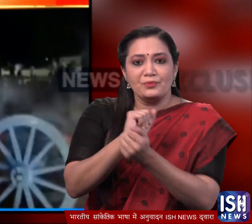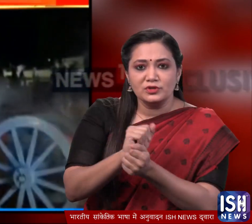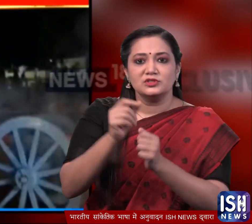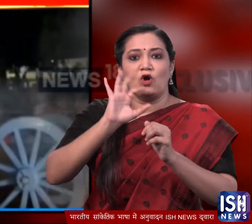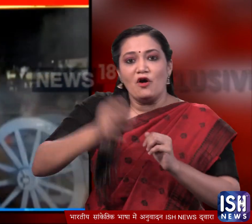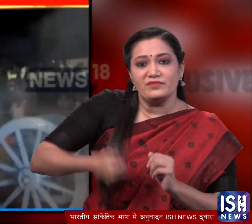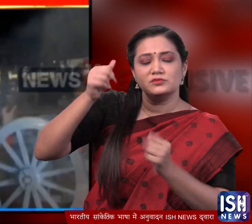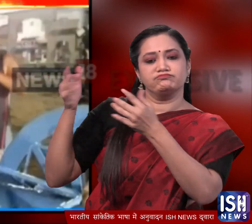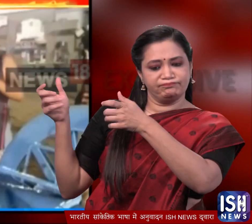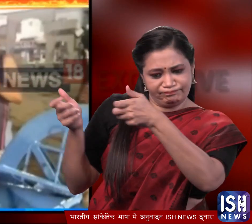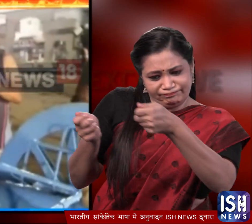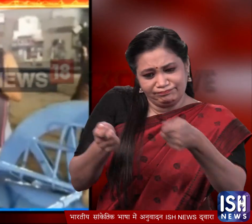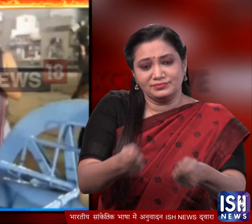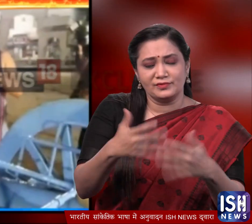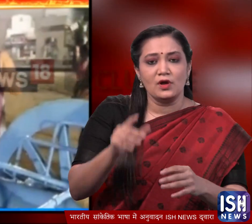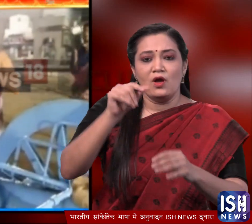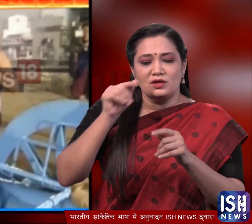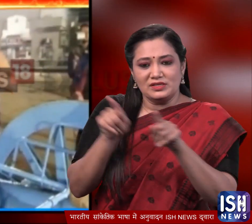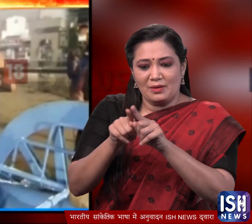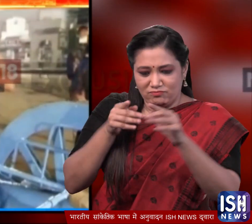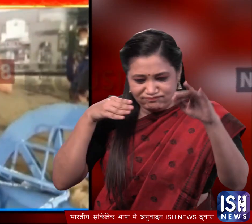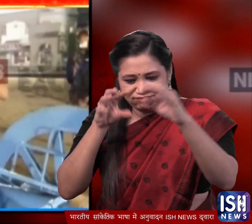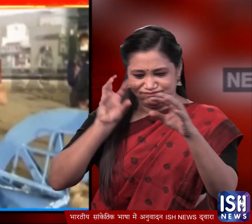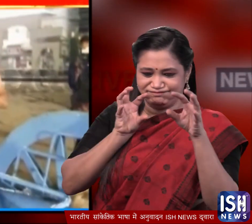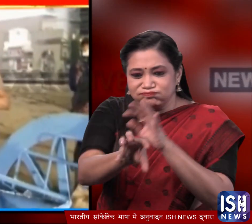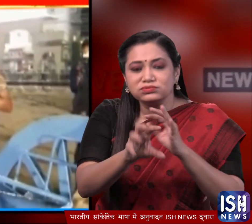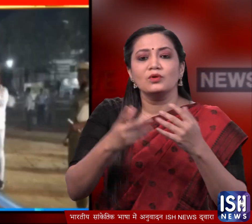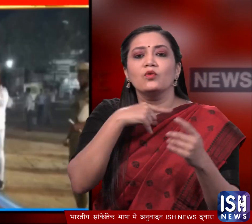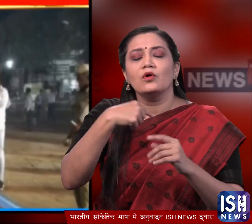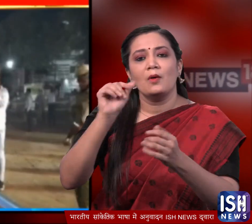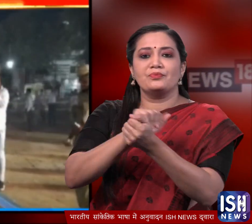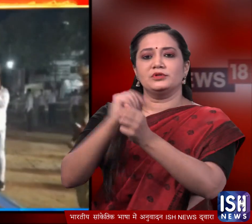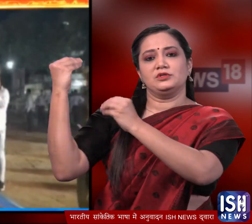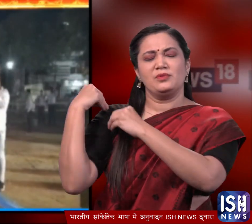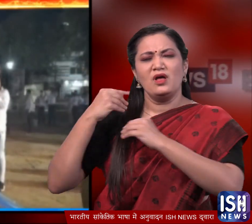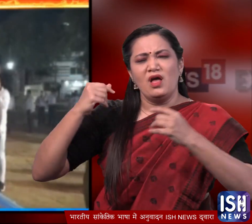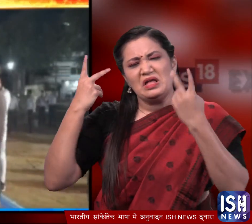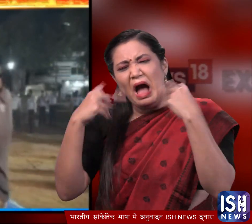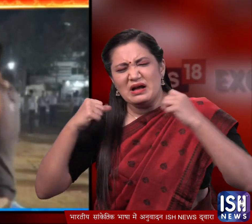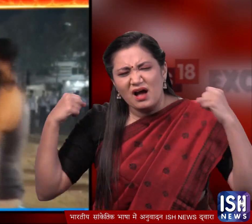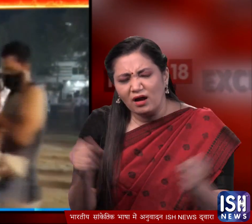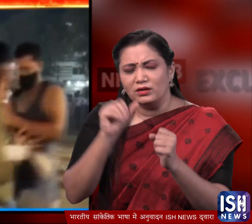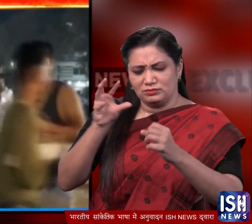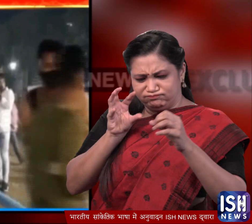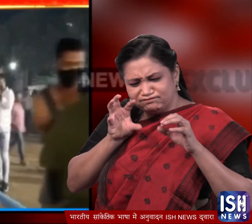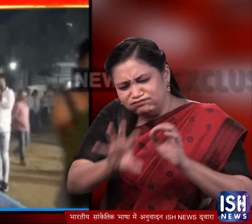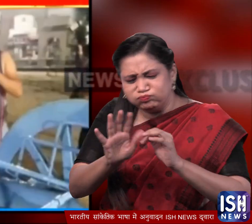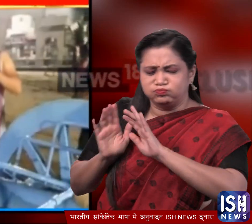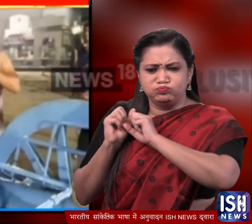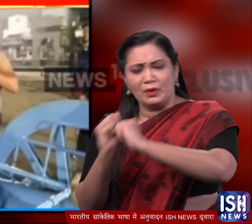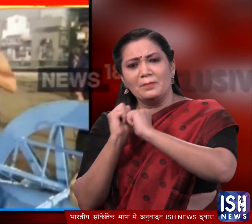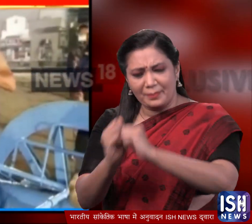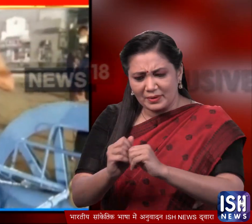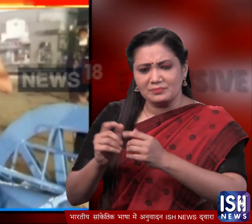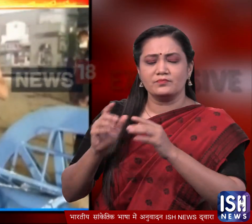अधिकारियों की मौजूदगी में दागा गया। इनमें बारूद भरने की जिम्मेदारी 2 पुलिस वालों को दी गई, जो पूरी मेहनत से इनके मुहाने पर बारूद भरते नजर आए।